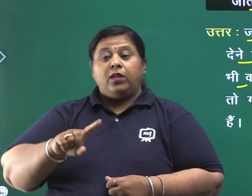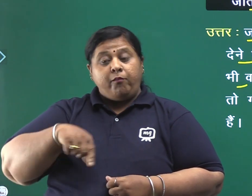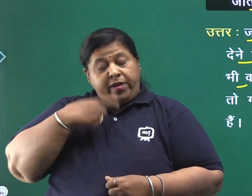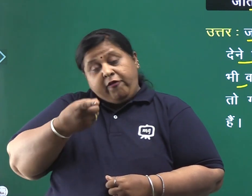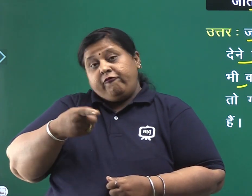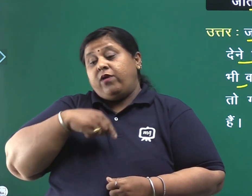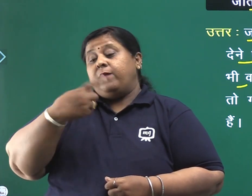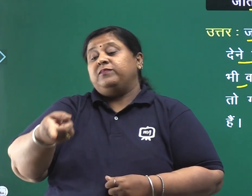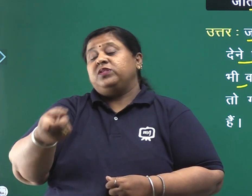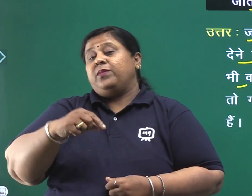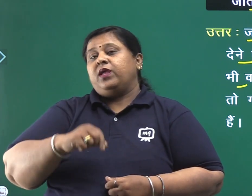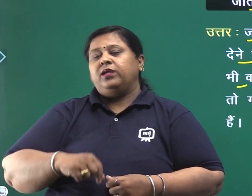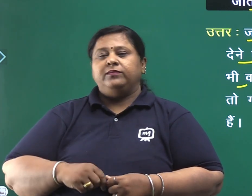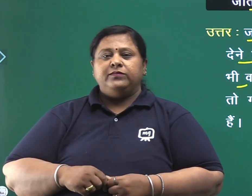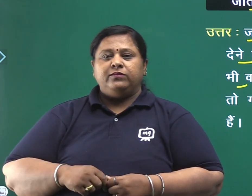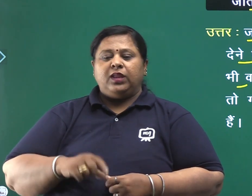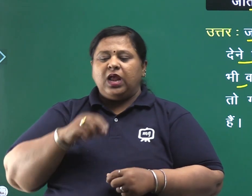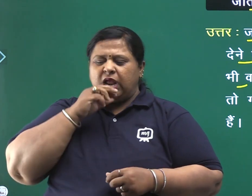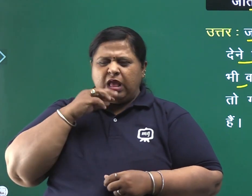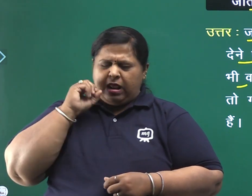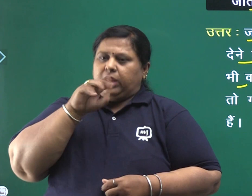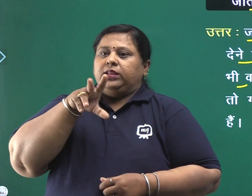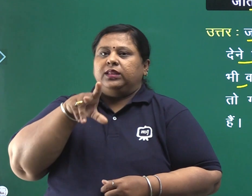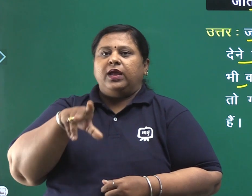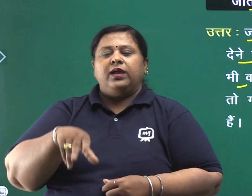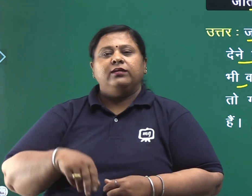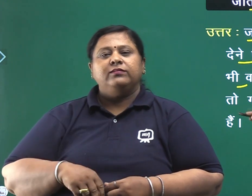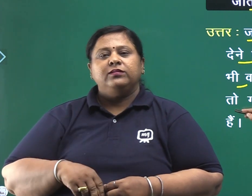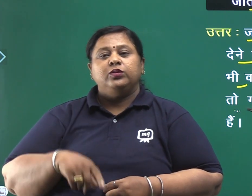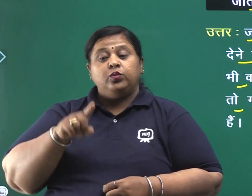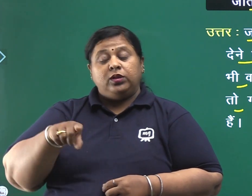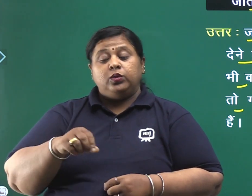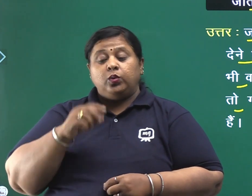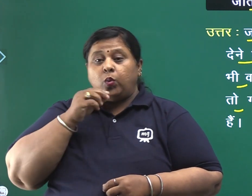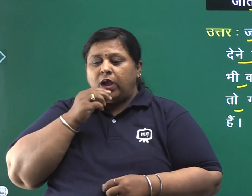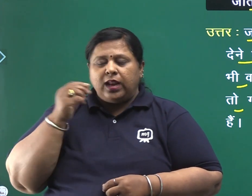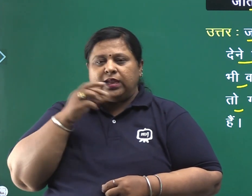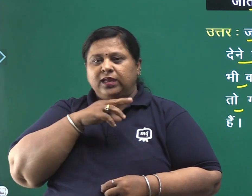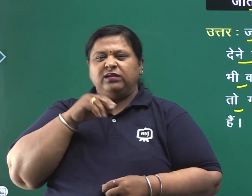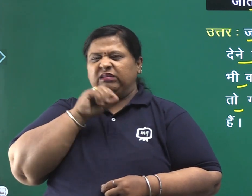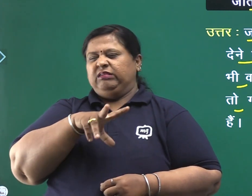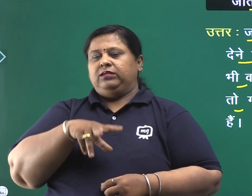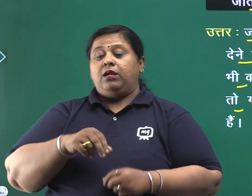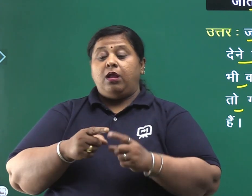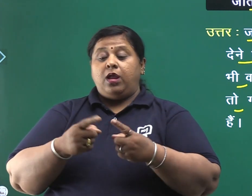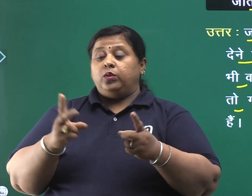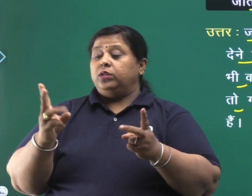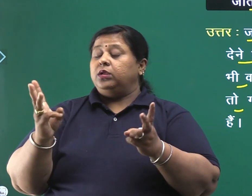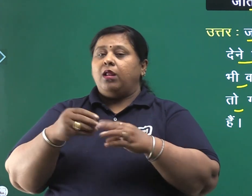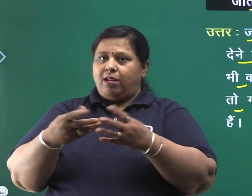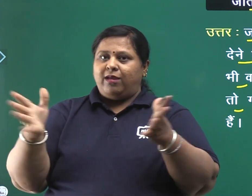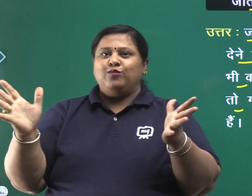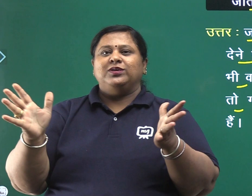भी वापसी में गाली देता है तो गाली अनेक हो जाती